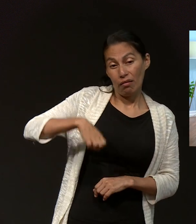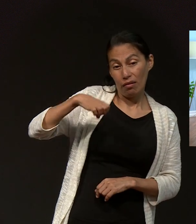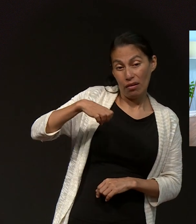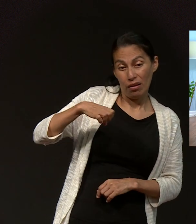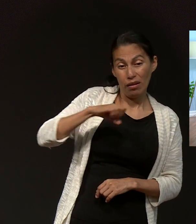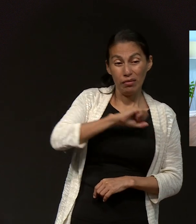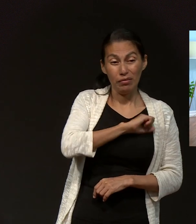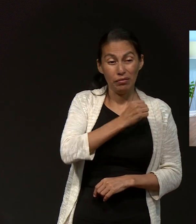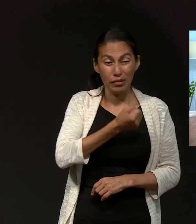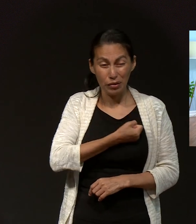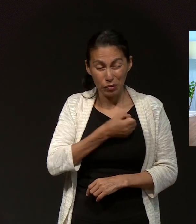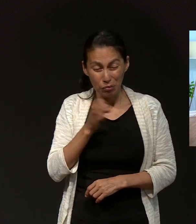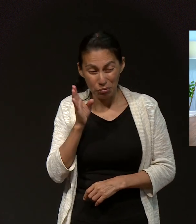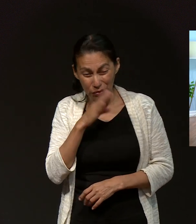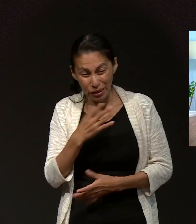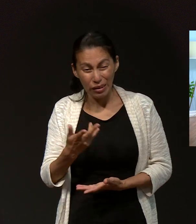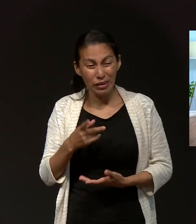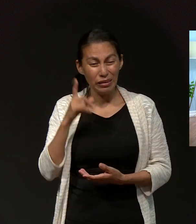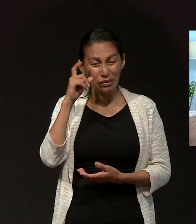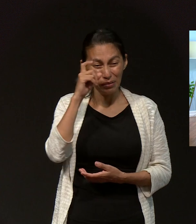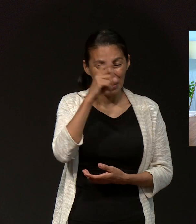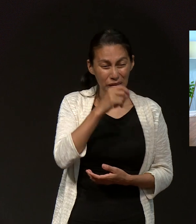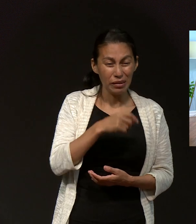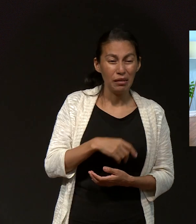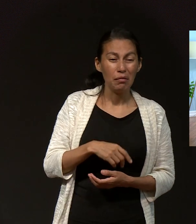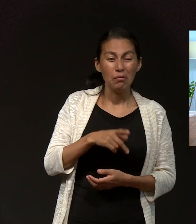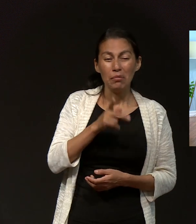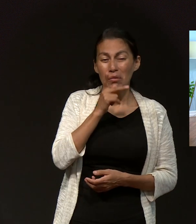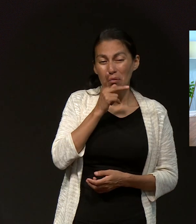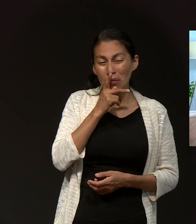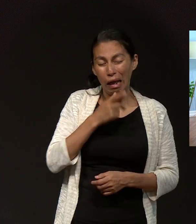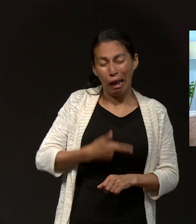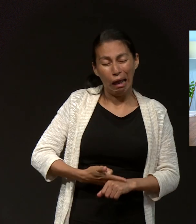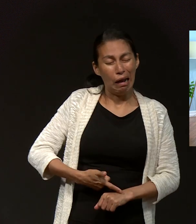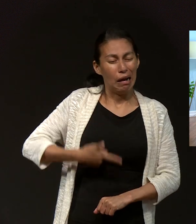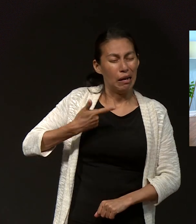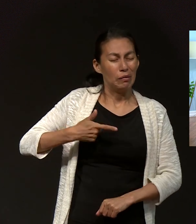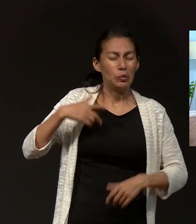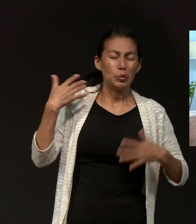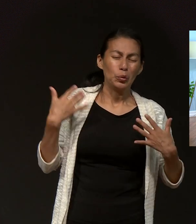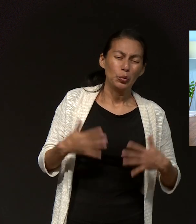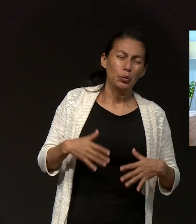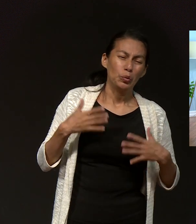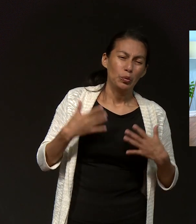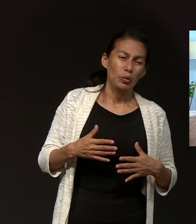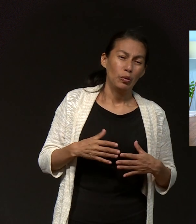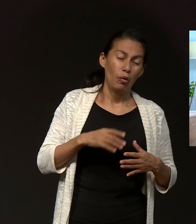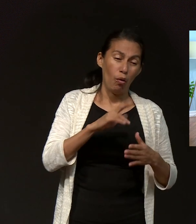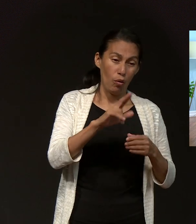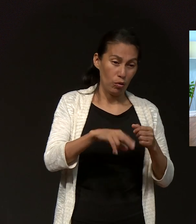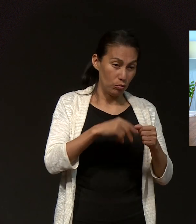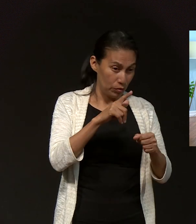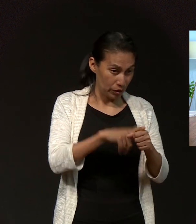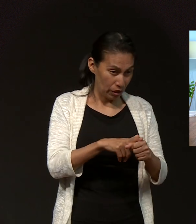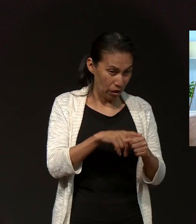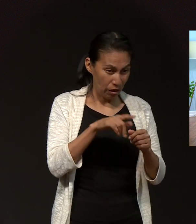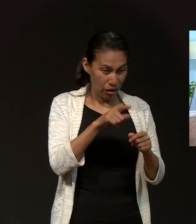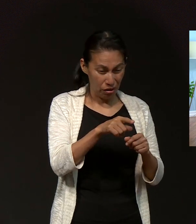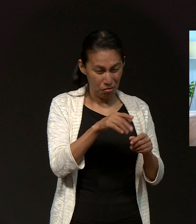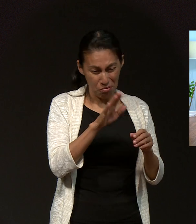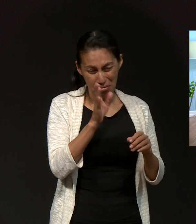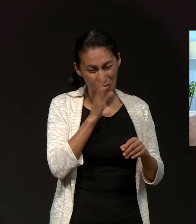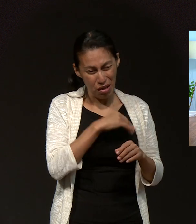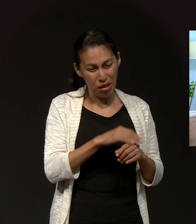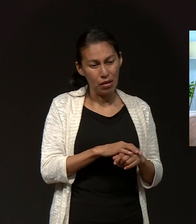y de salud que tenía, con otras agravantes, él desafortunadamente se puso muy, muy mal, muy grave. Lo